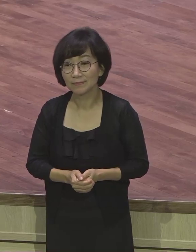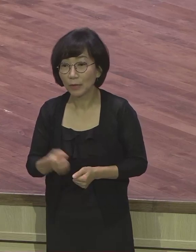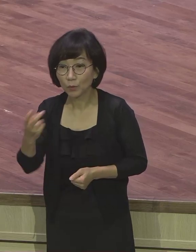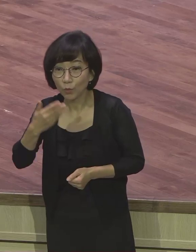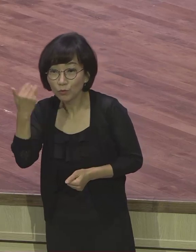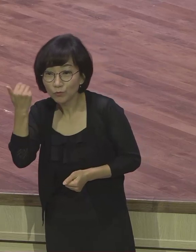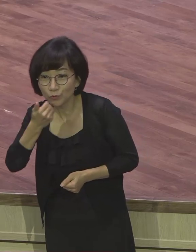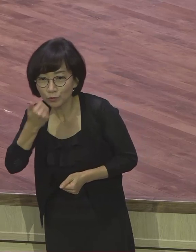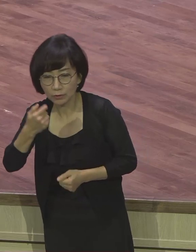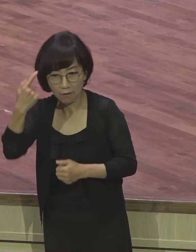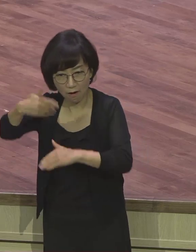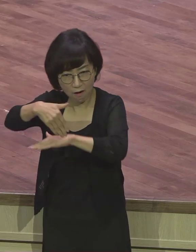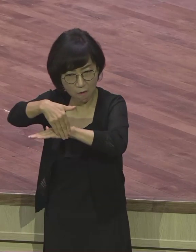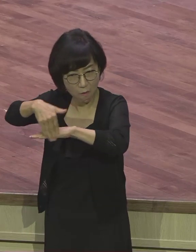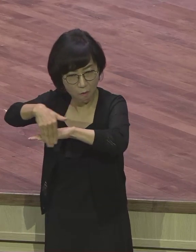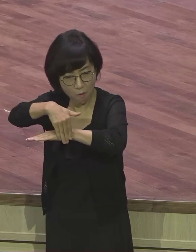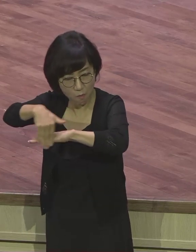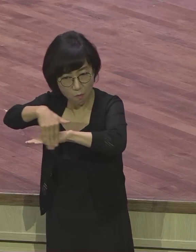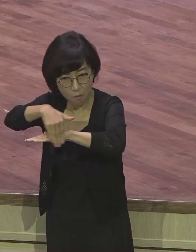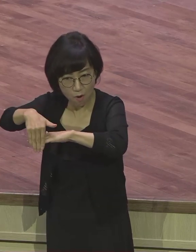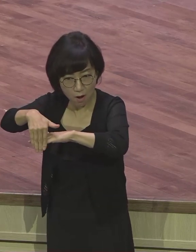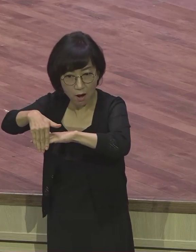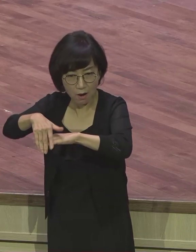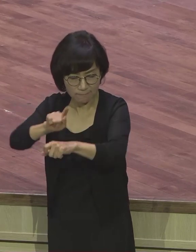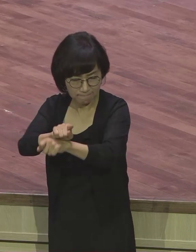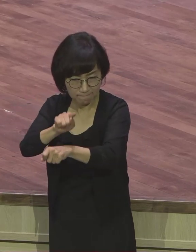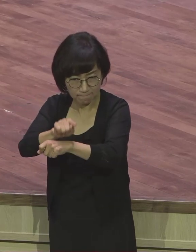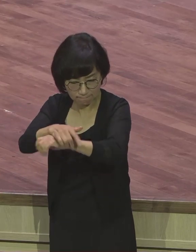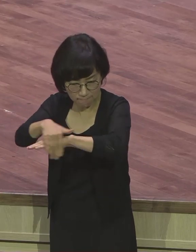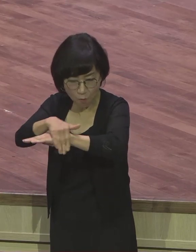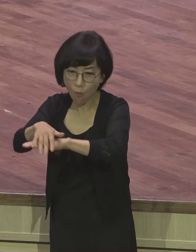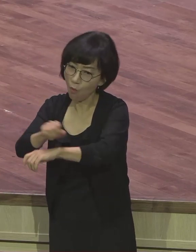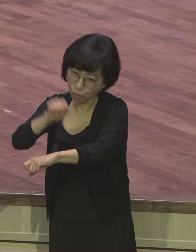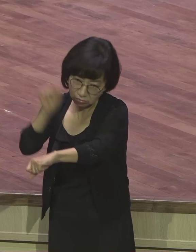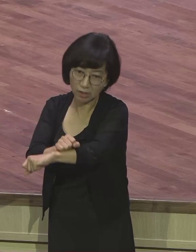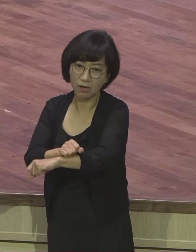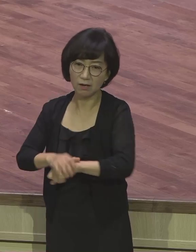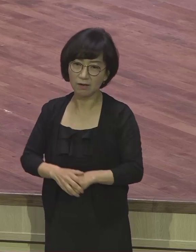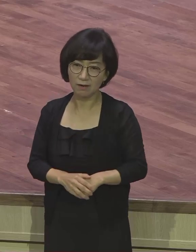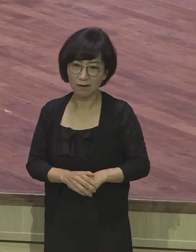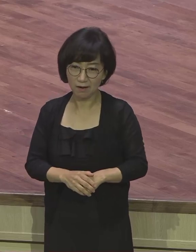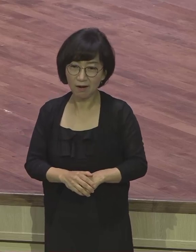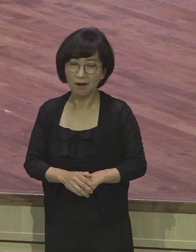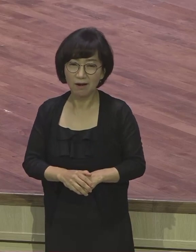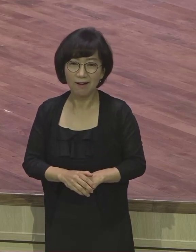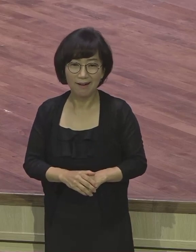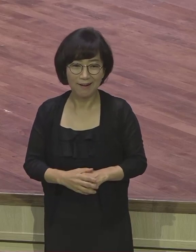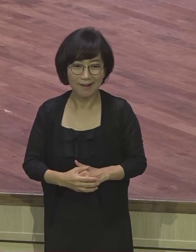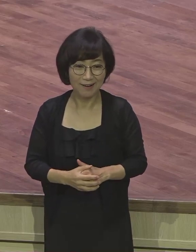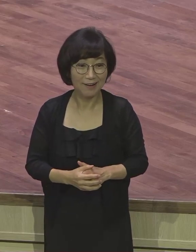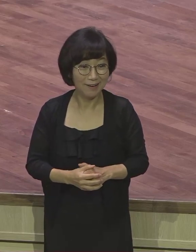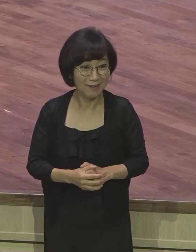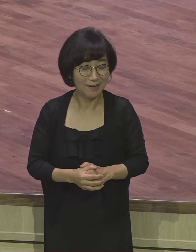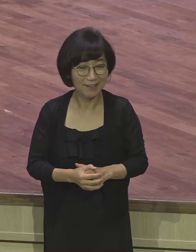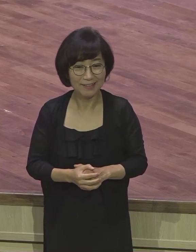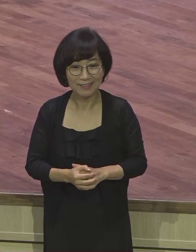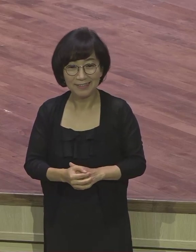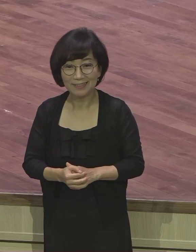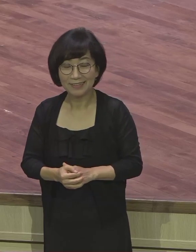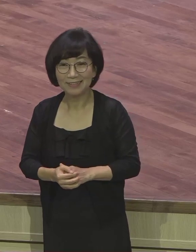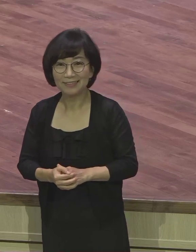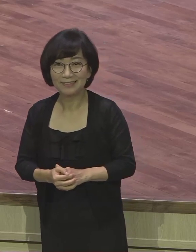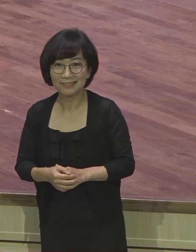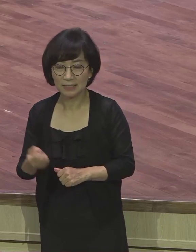어떤 분은 기획력이 있어요. 아주 이렇게 다른 사람은 또 다른 기획력. 기획력. 그러니까 이런 가지고